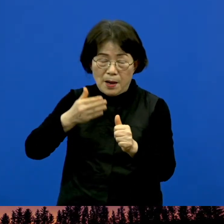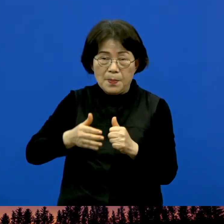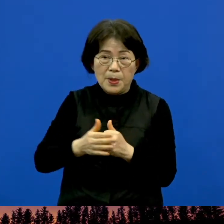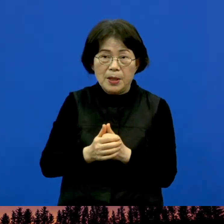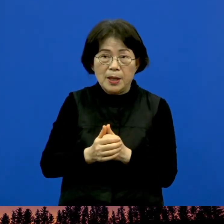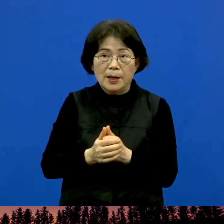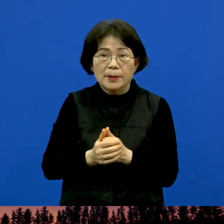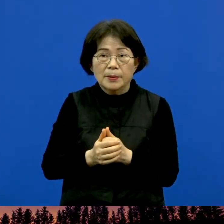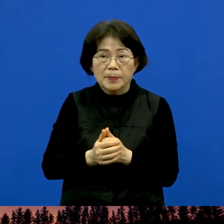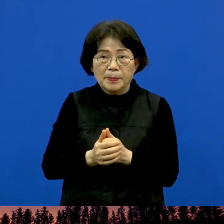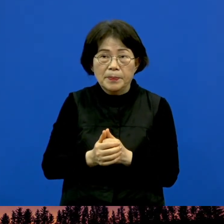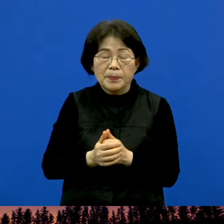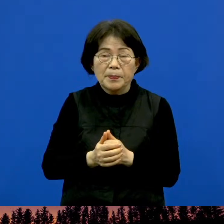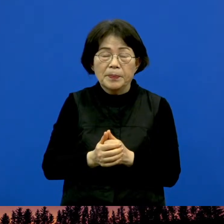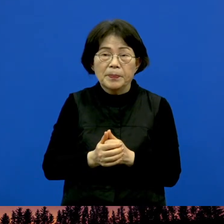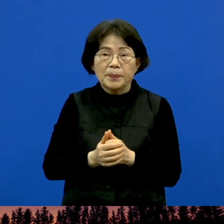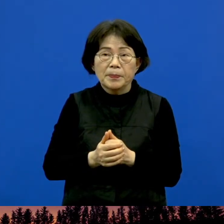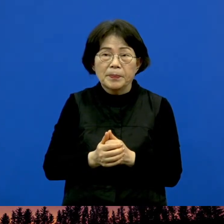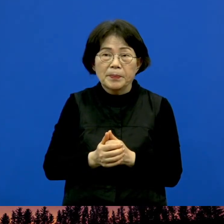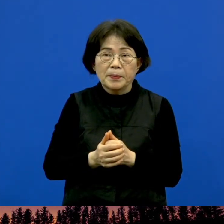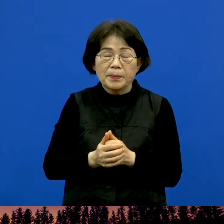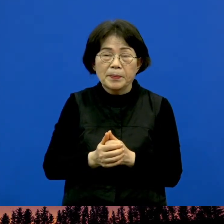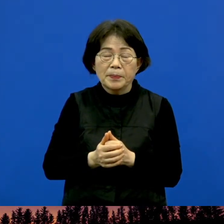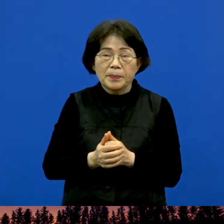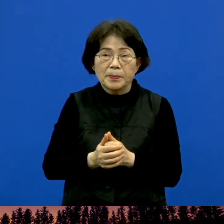막 긁지 말고 쥐어짜지 말고 마른 행주.